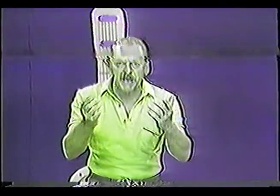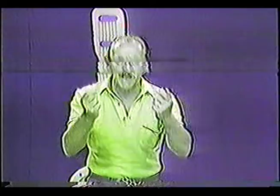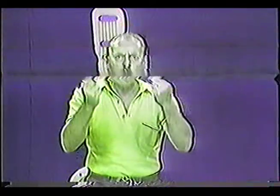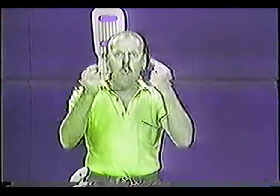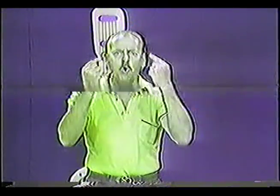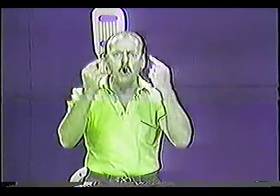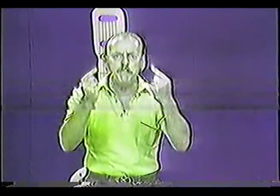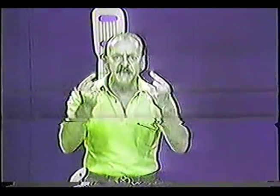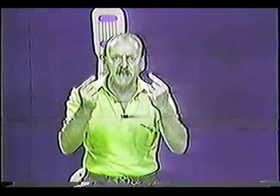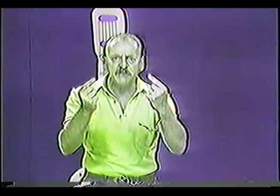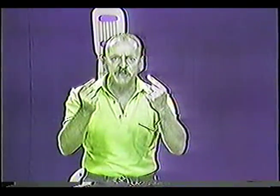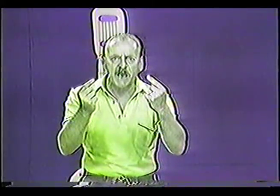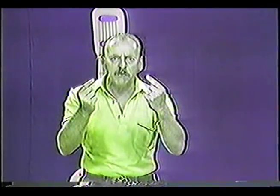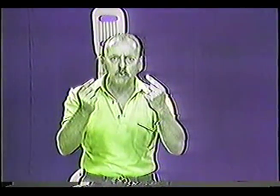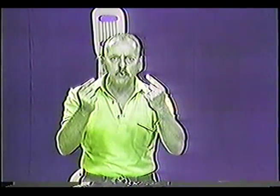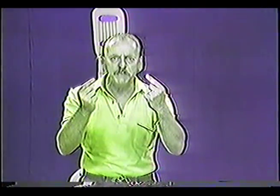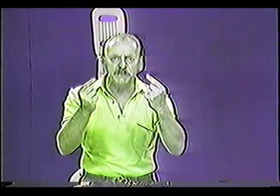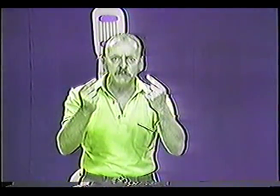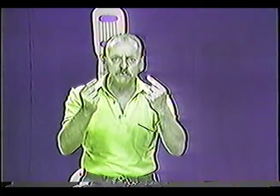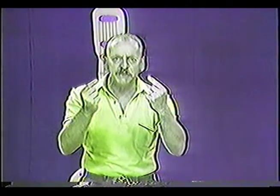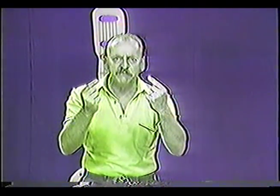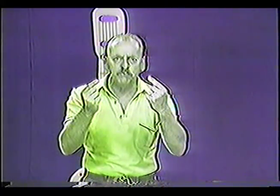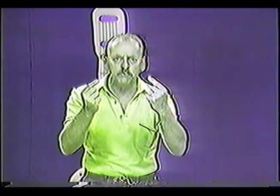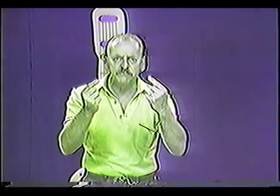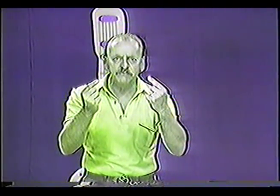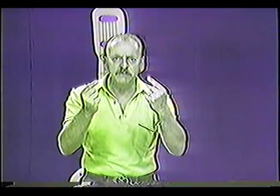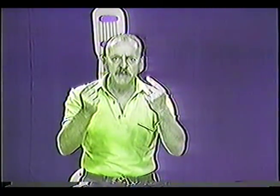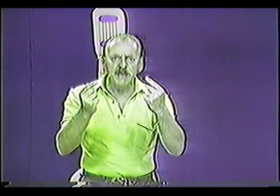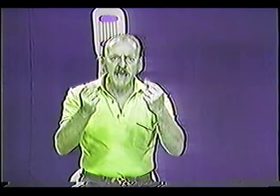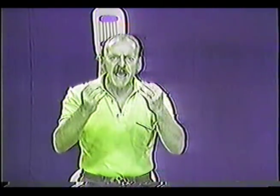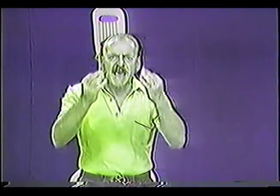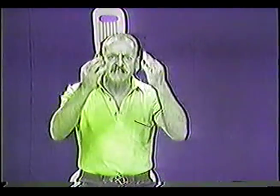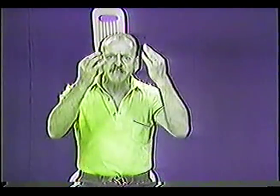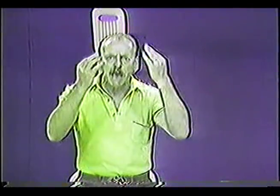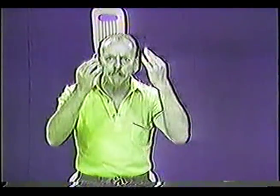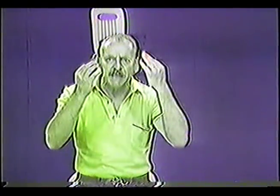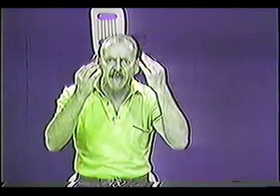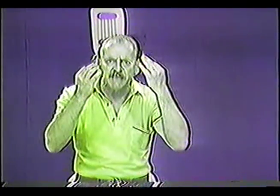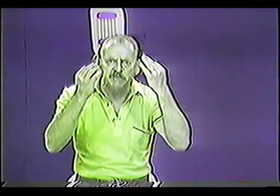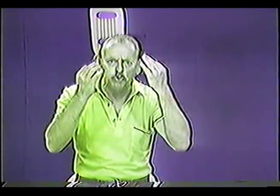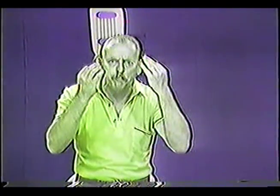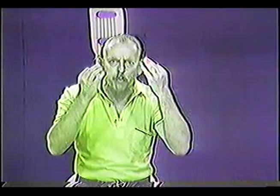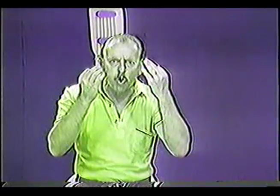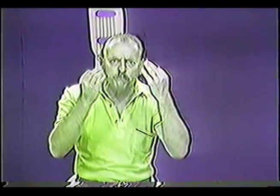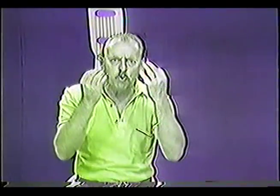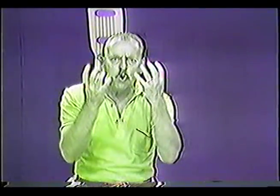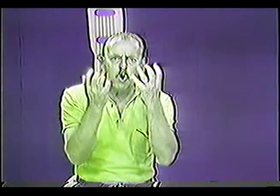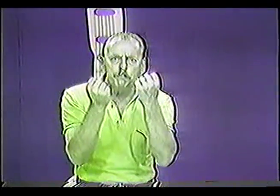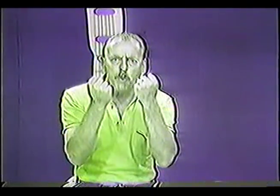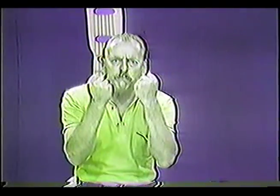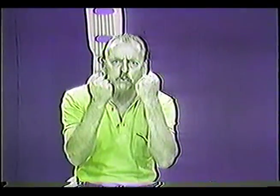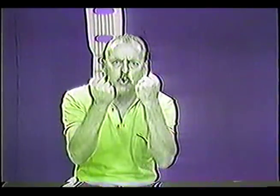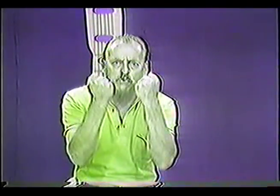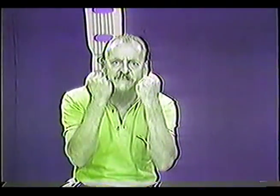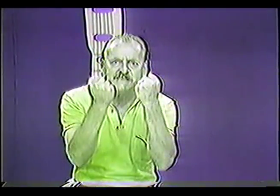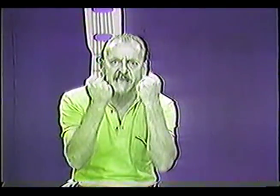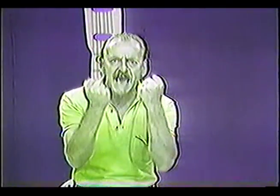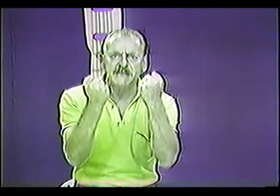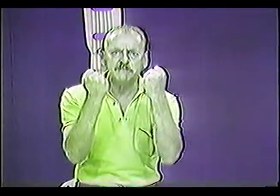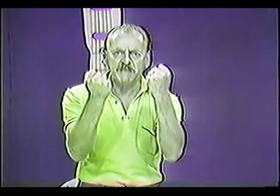para homenagear o menino Jesus. Esta é a beleza do povo. O povo conserva